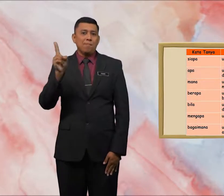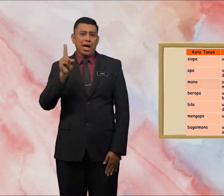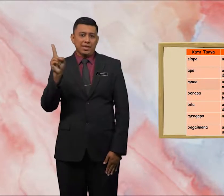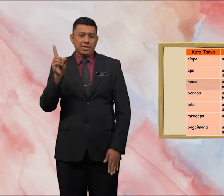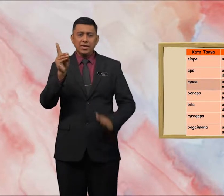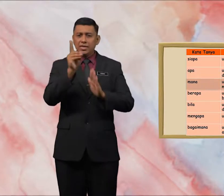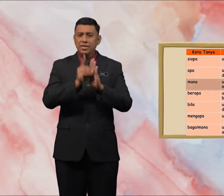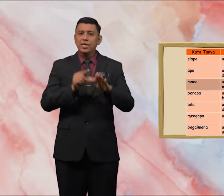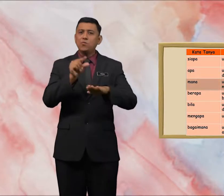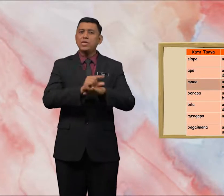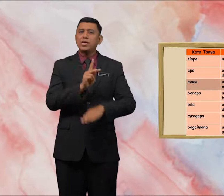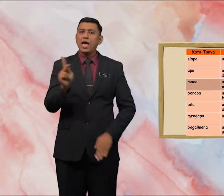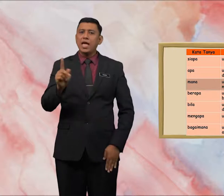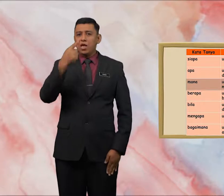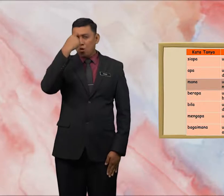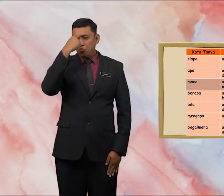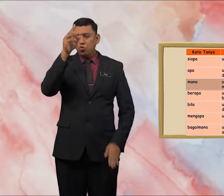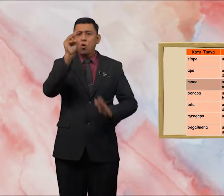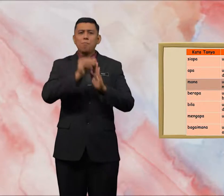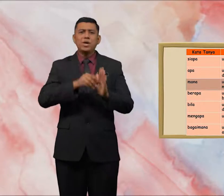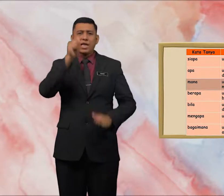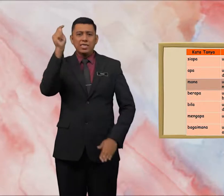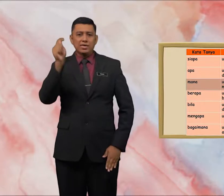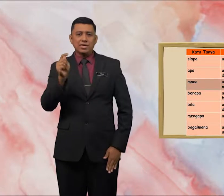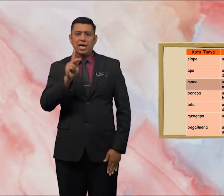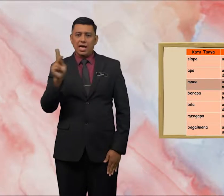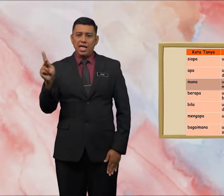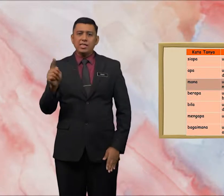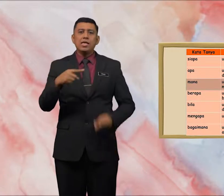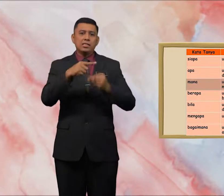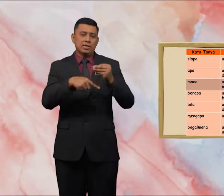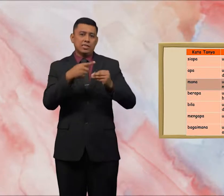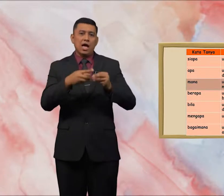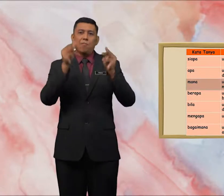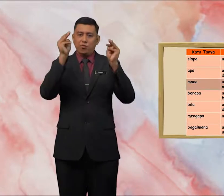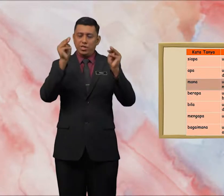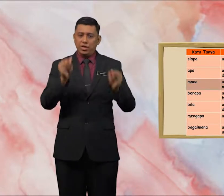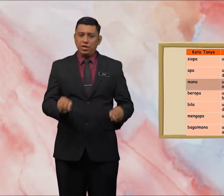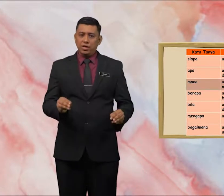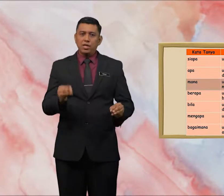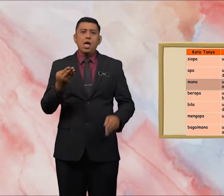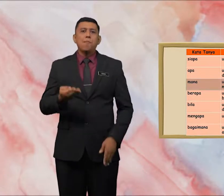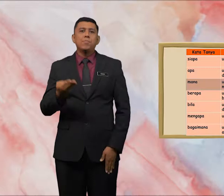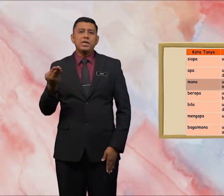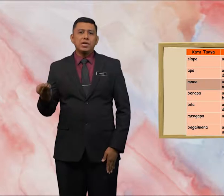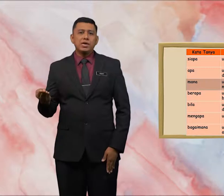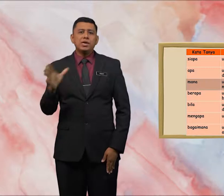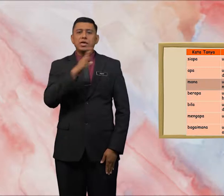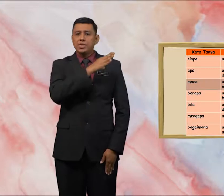Mana digunakan untuk menanyakan tentang manusia, benda